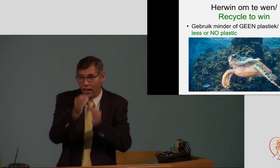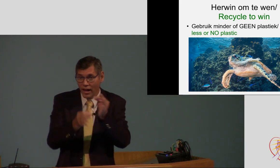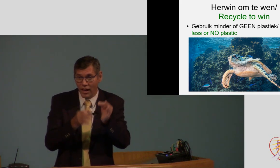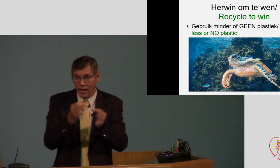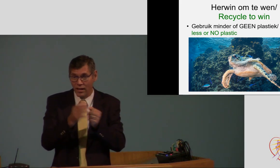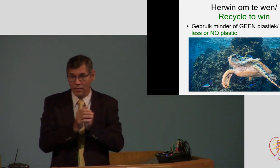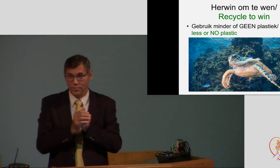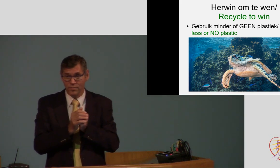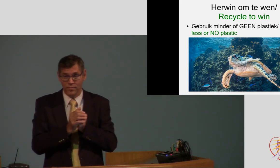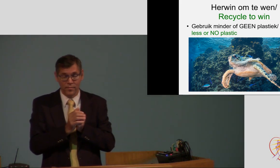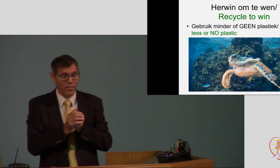verduidelik.